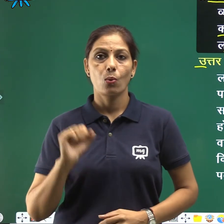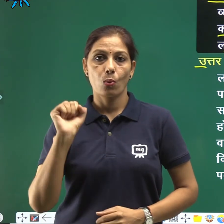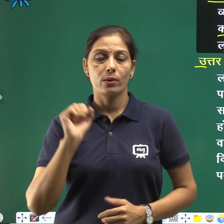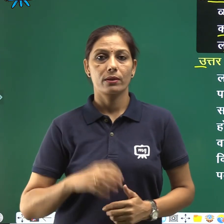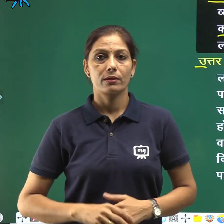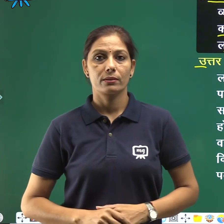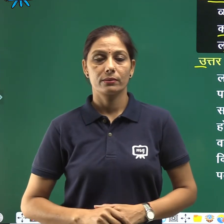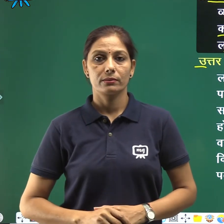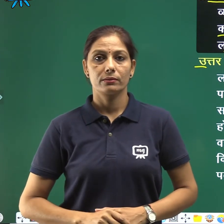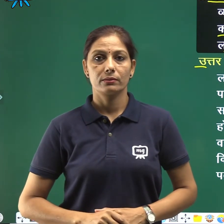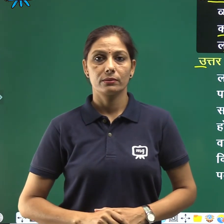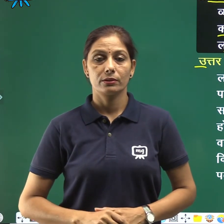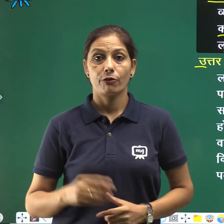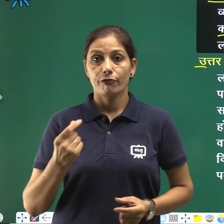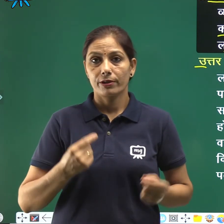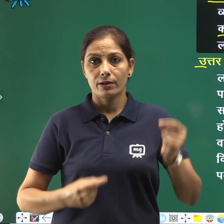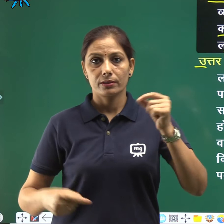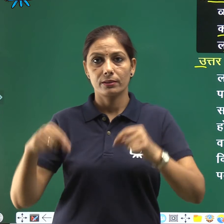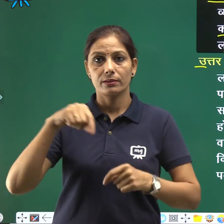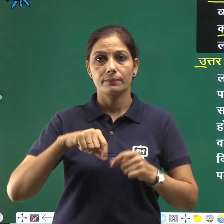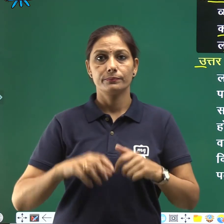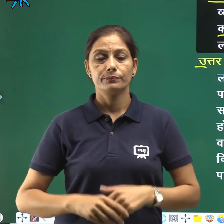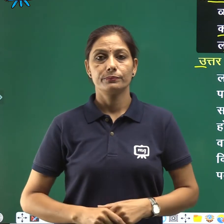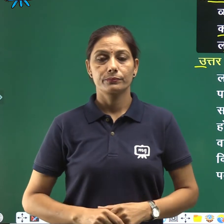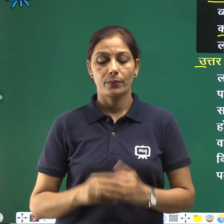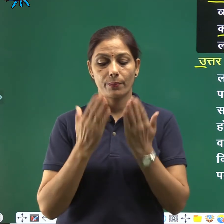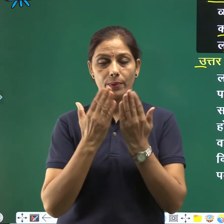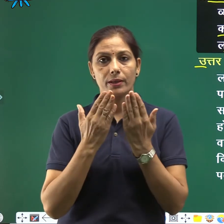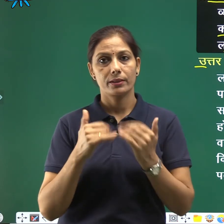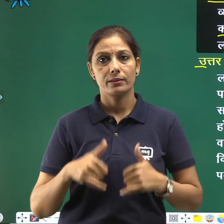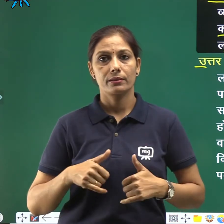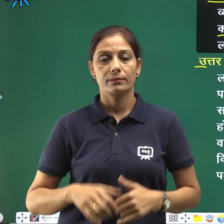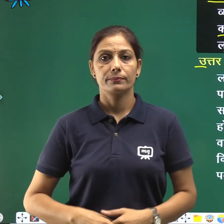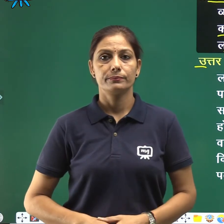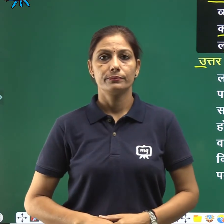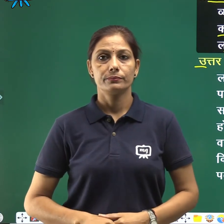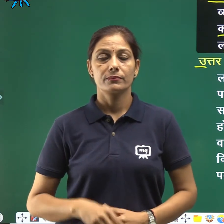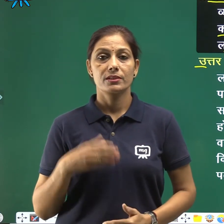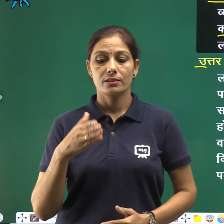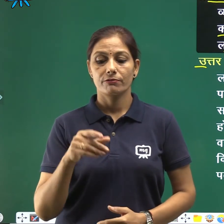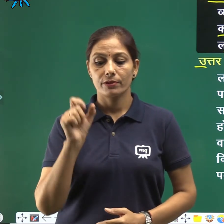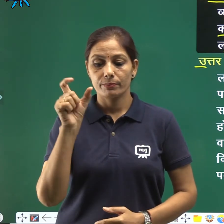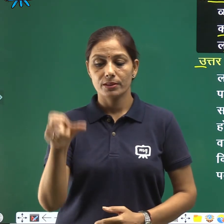उन्होंने विज्ञान की पढ़ाई की थी। जब वे